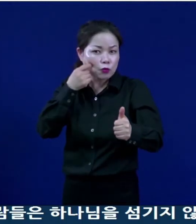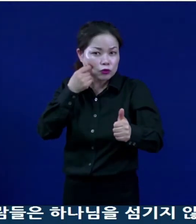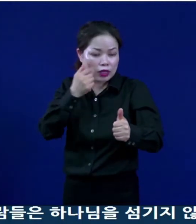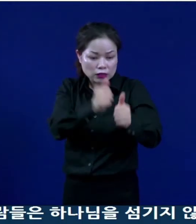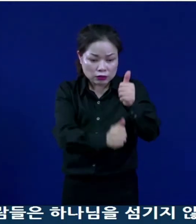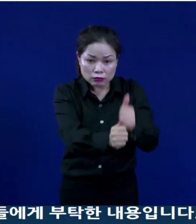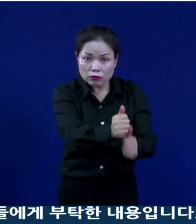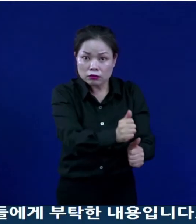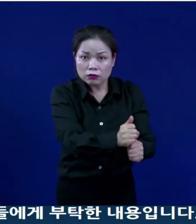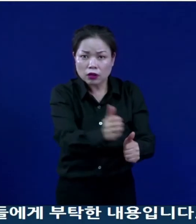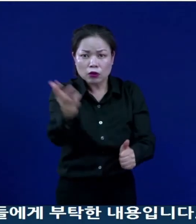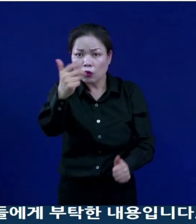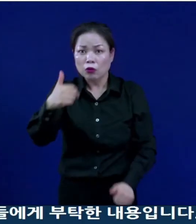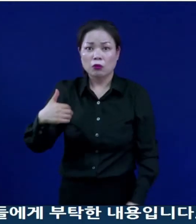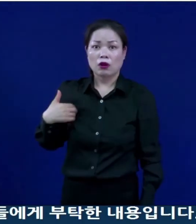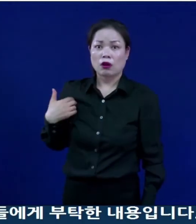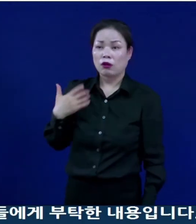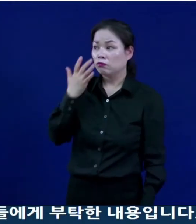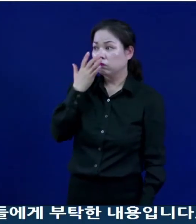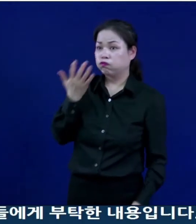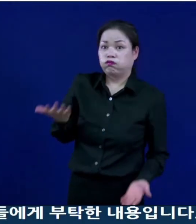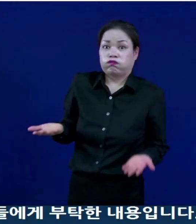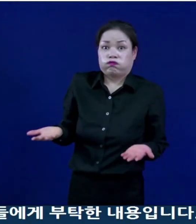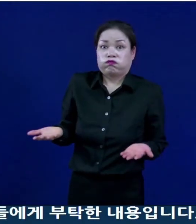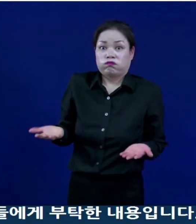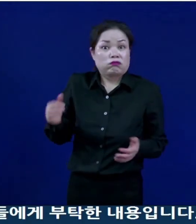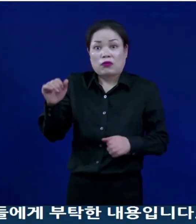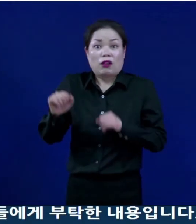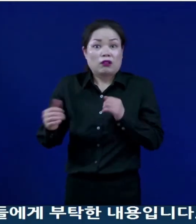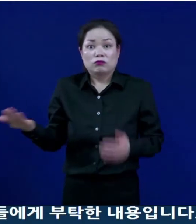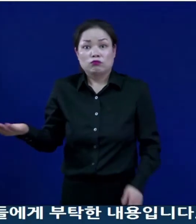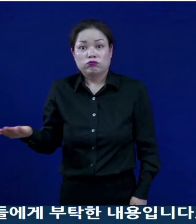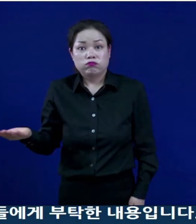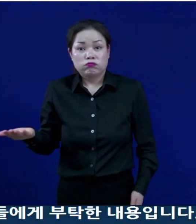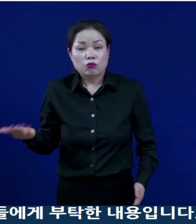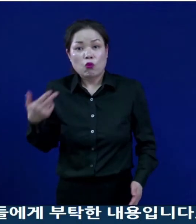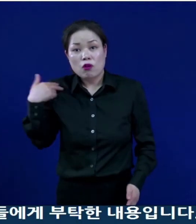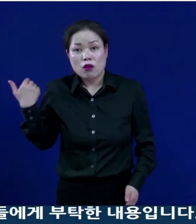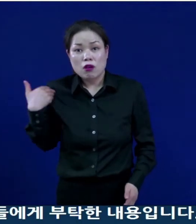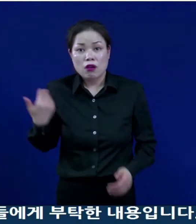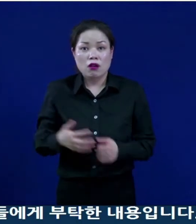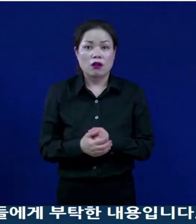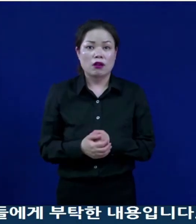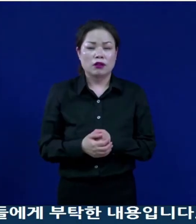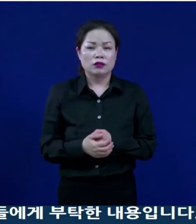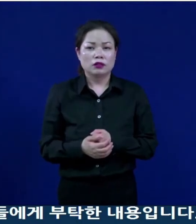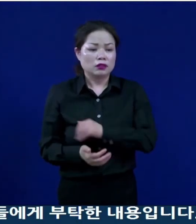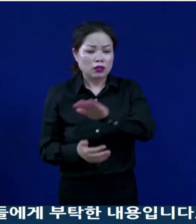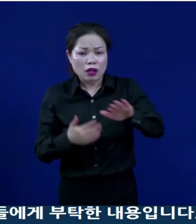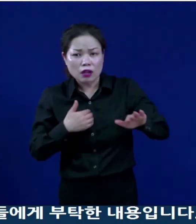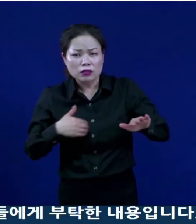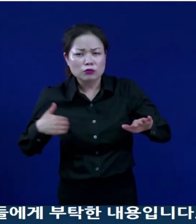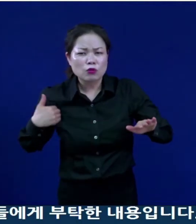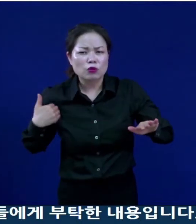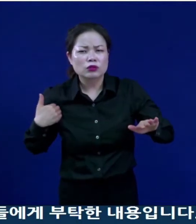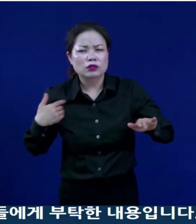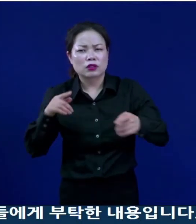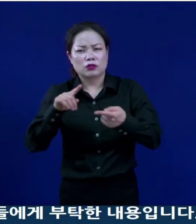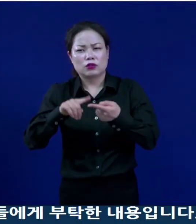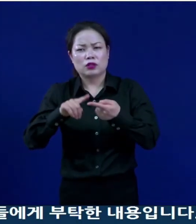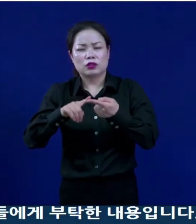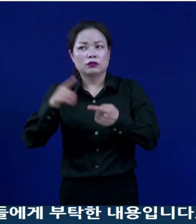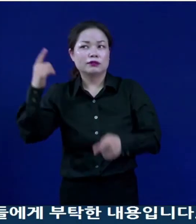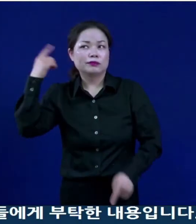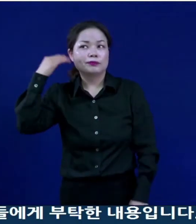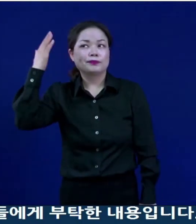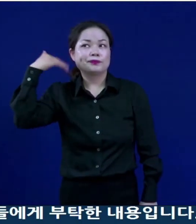세대는 여호와를 알지 못하고 행하신 일도 알지 못한다고 했습니다. 여러분, 알지 못한다는 것은